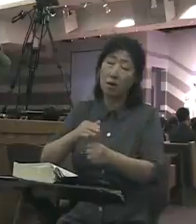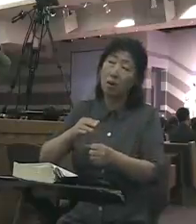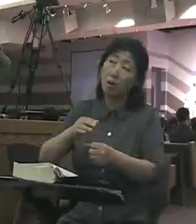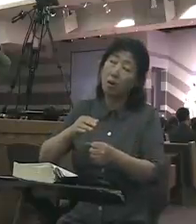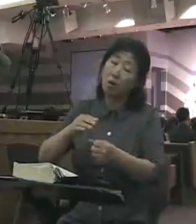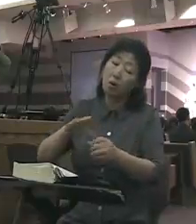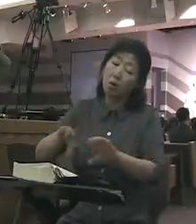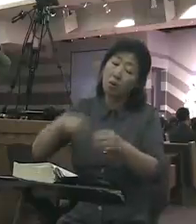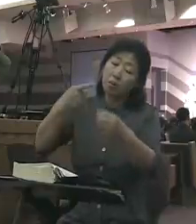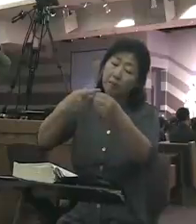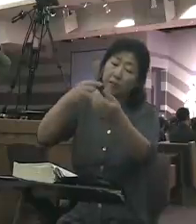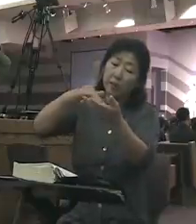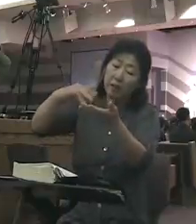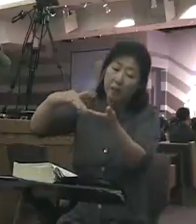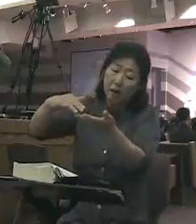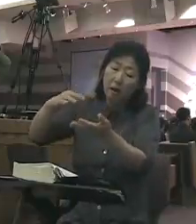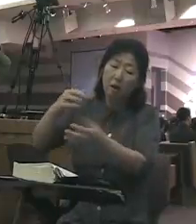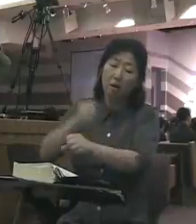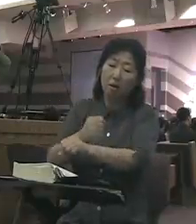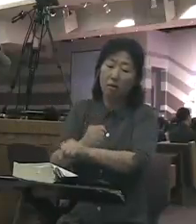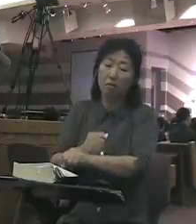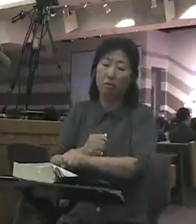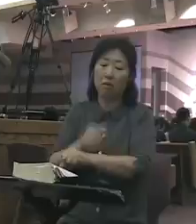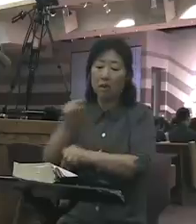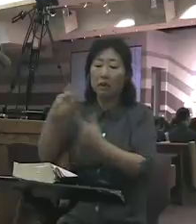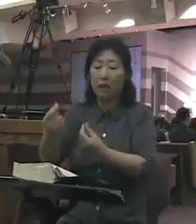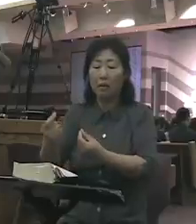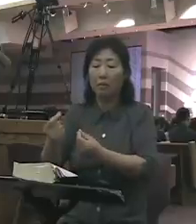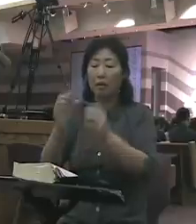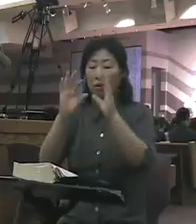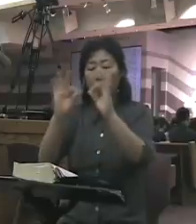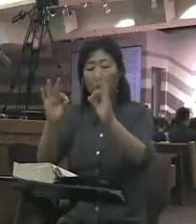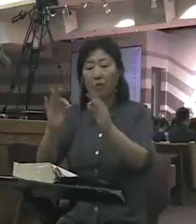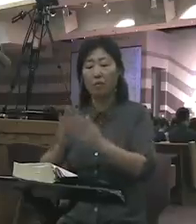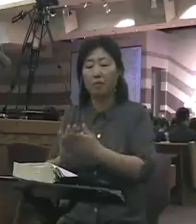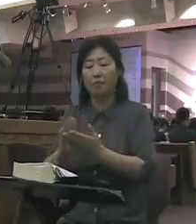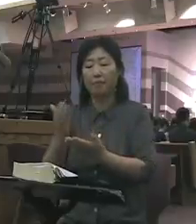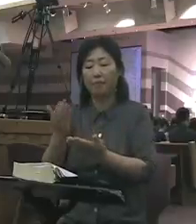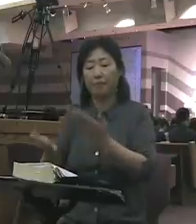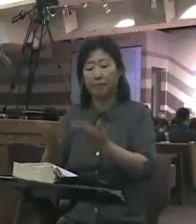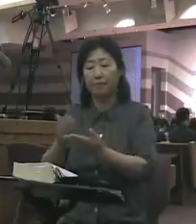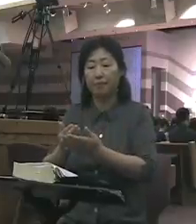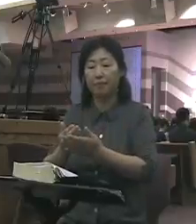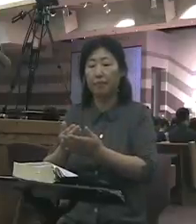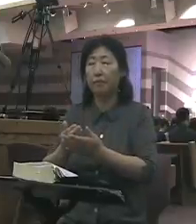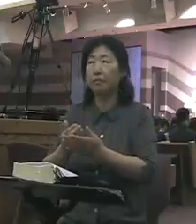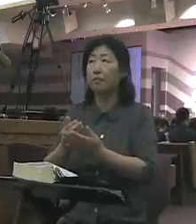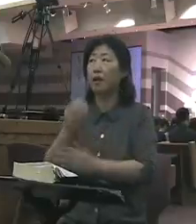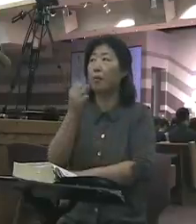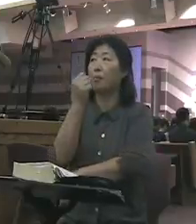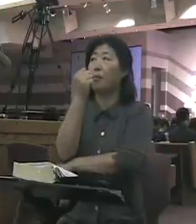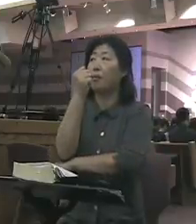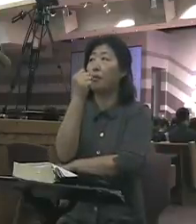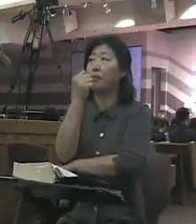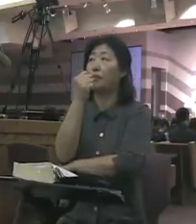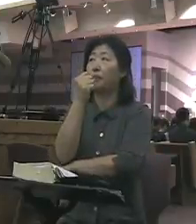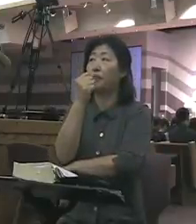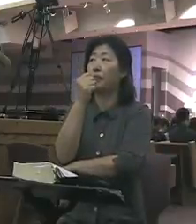잘 되겠다, 우리가 보는 대로 판단하는 것이 인간의 본능적인 모습입니다. 아브라함도 그런 모습을